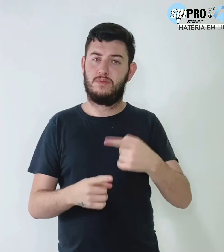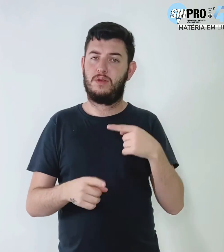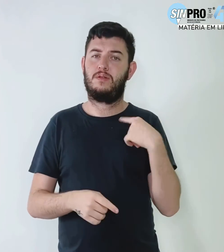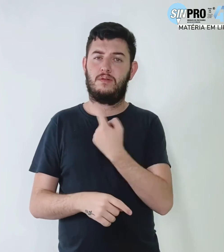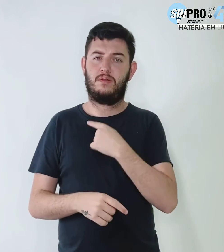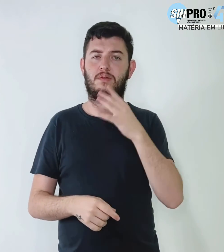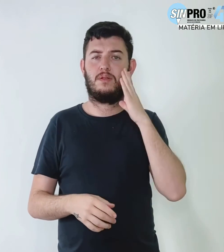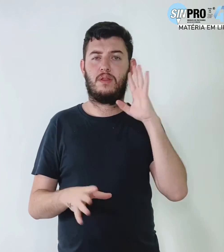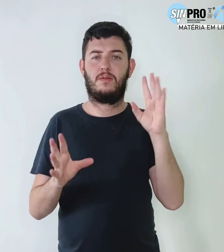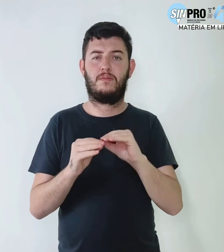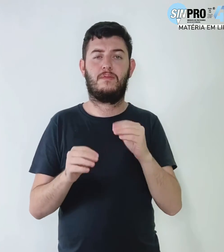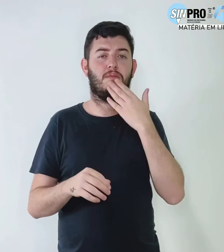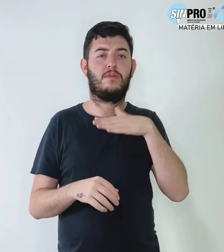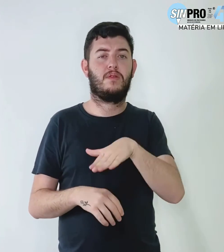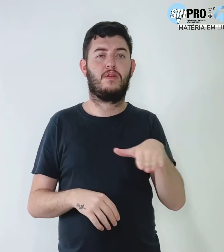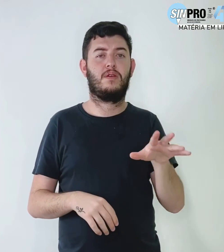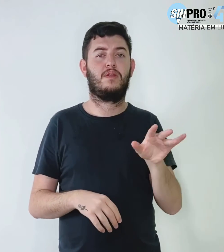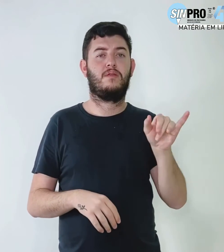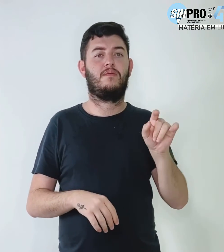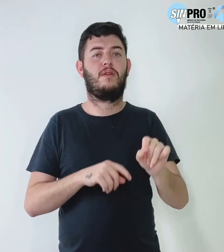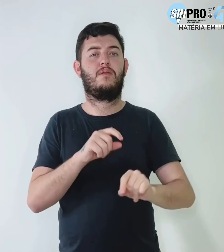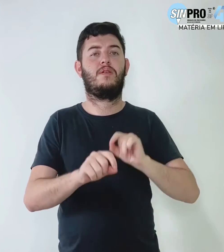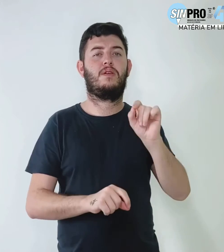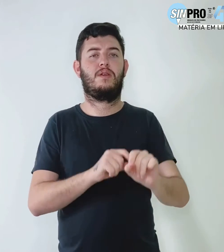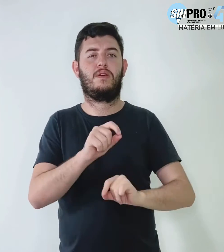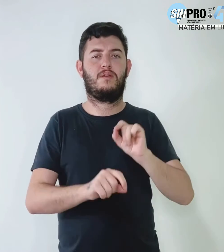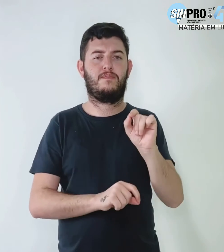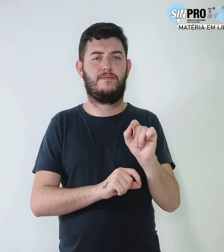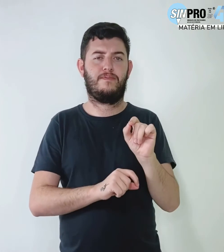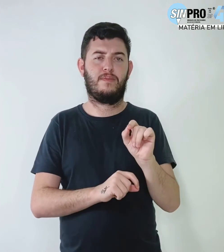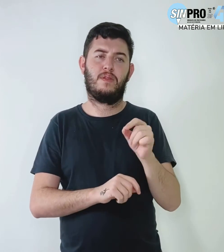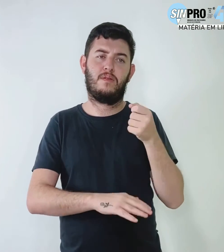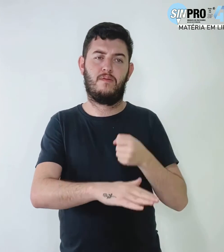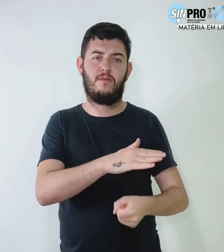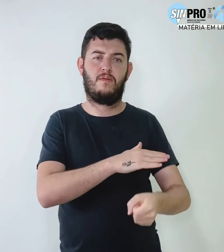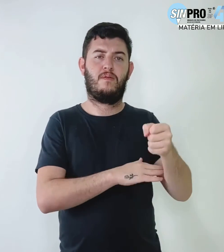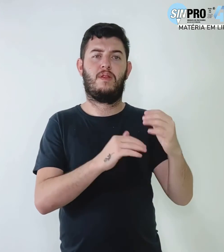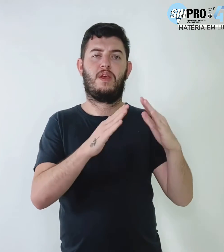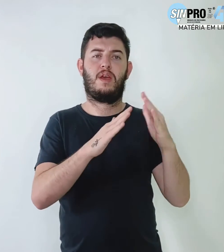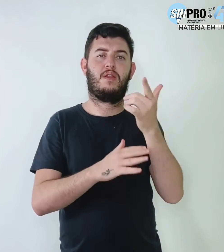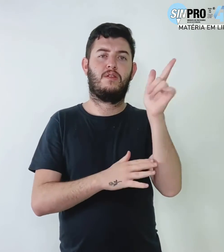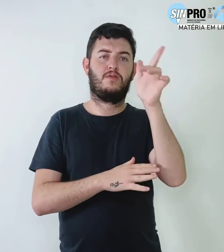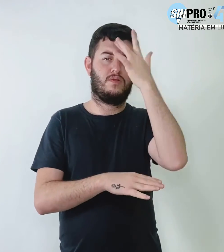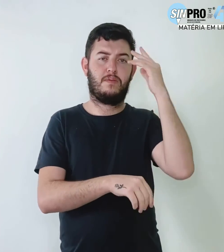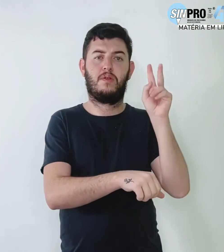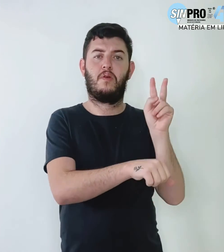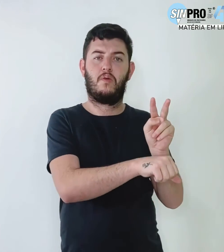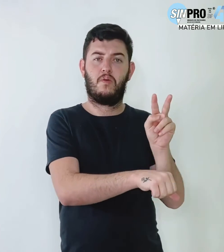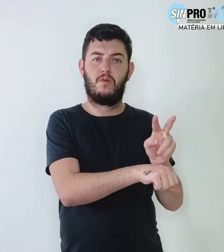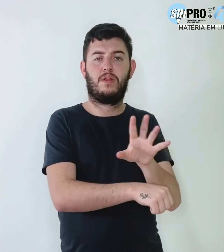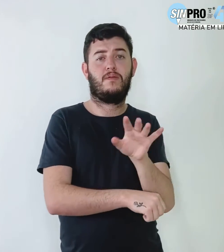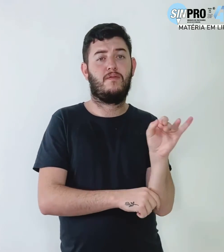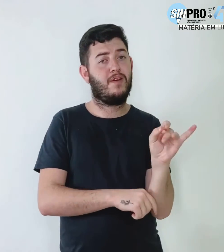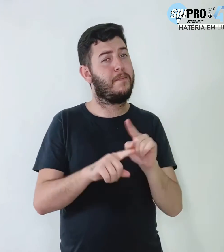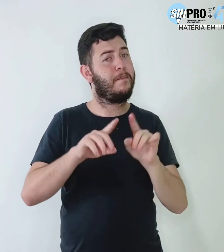estejam organizadas, porque senão essas crianças vão ficar empilhadas na casa de alguém que pode